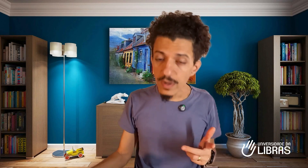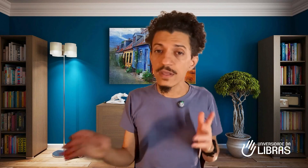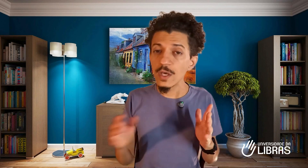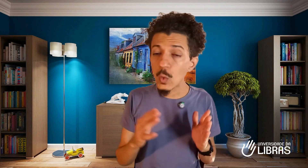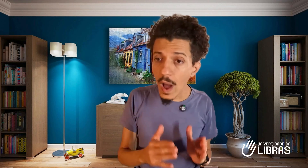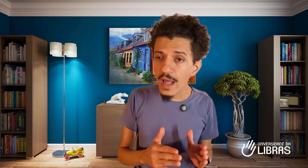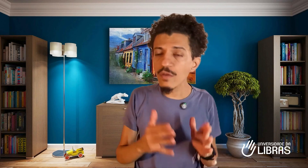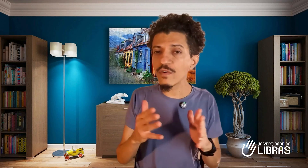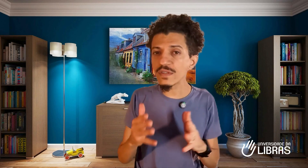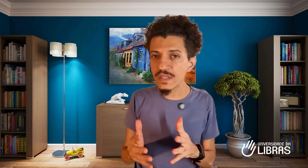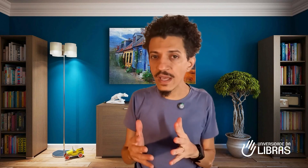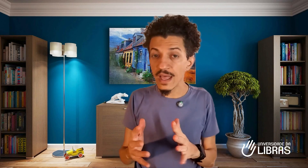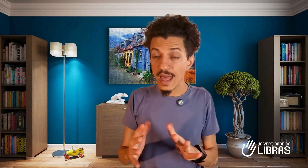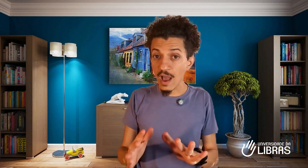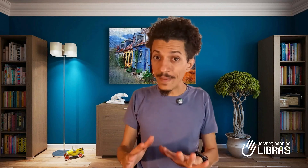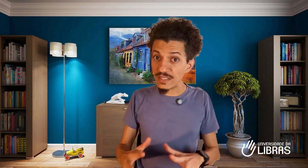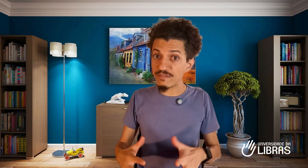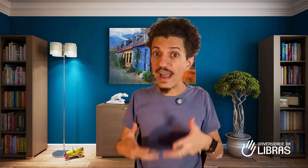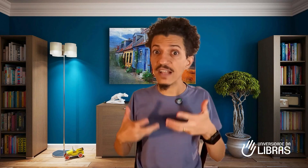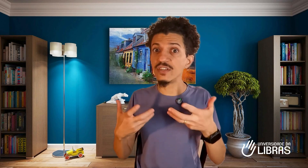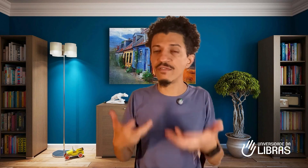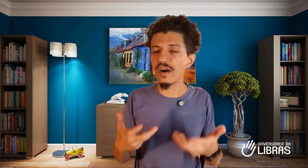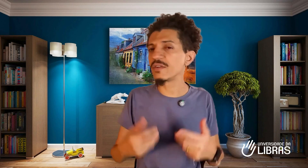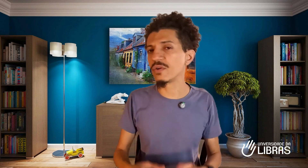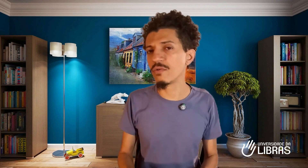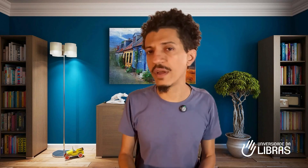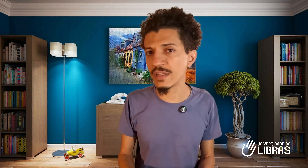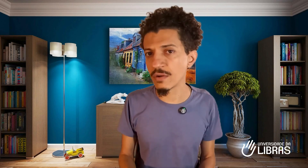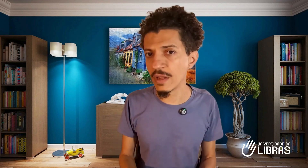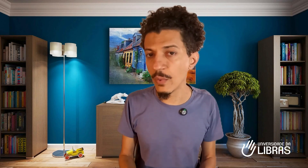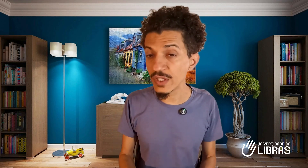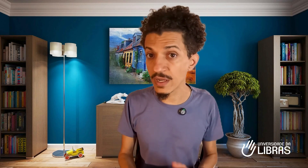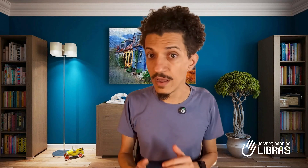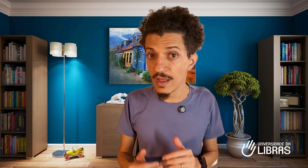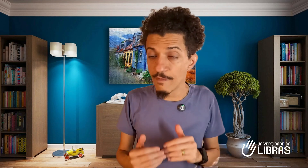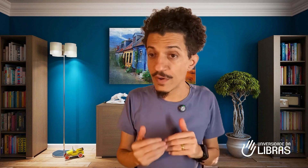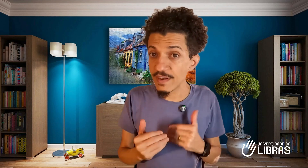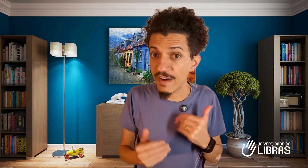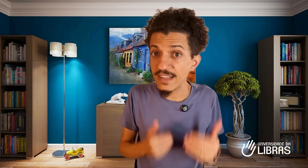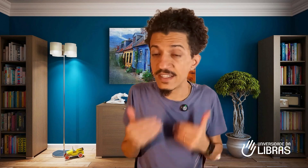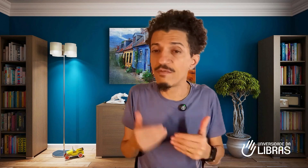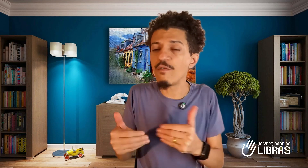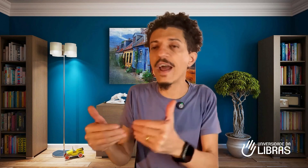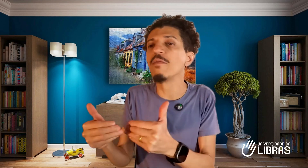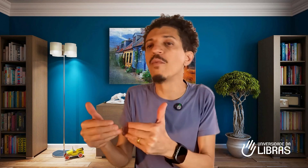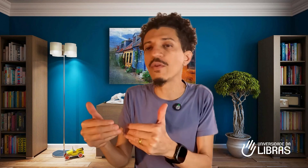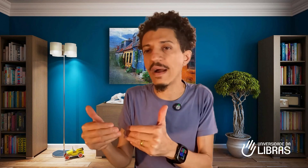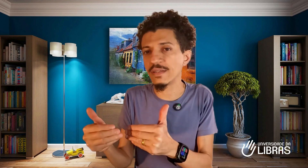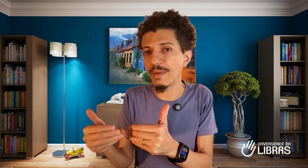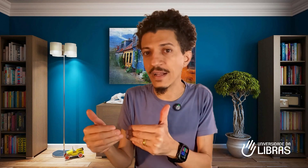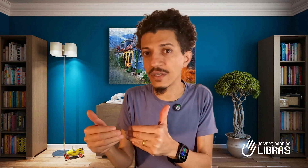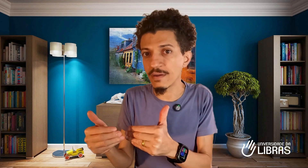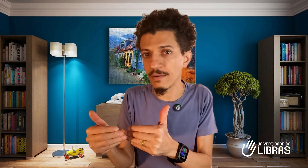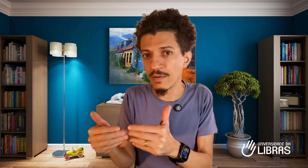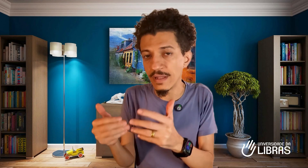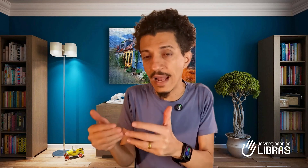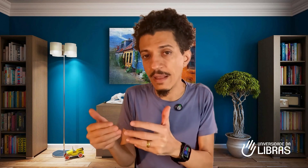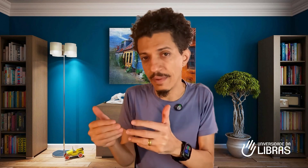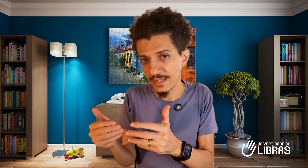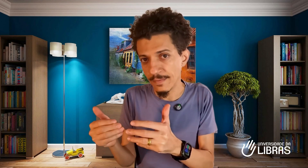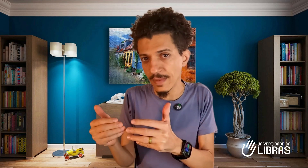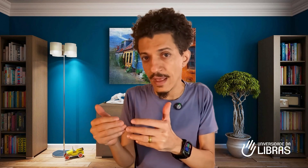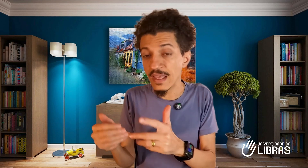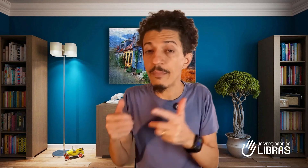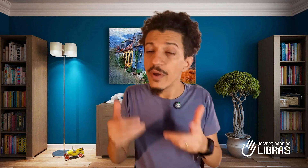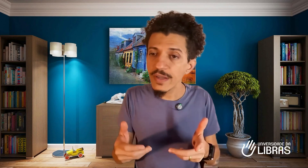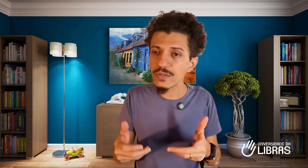isso que quando você realmente vai ativando a sua cognição linguística, você vai desenvolvendo muito mais prática na